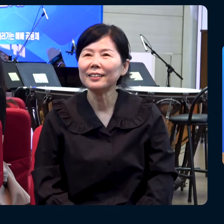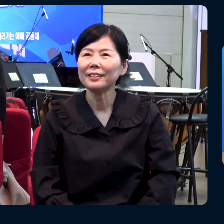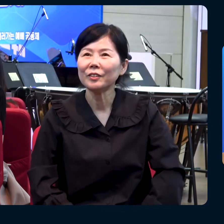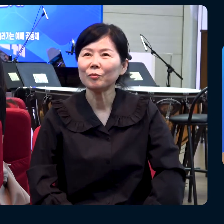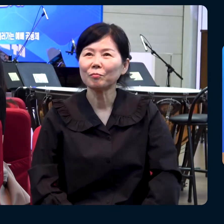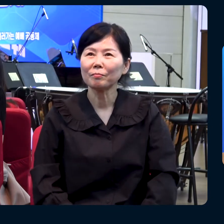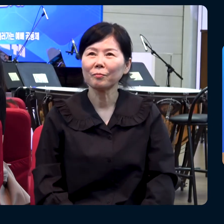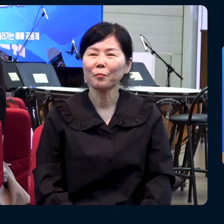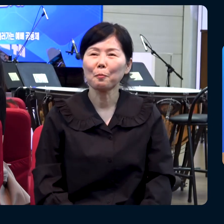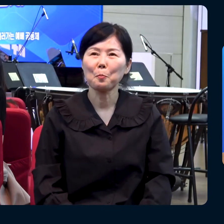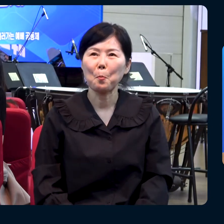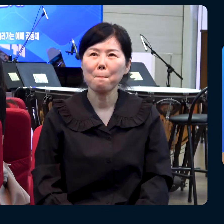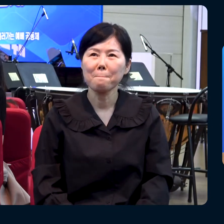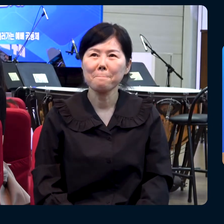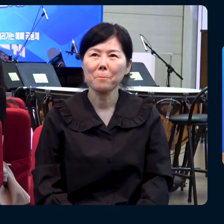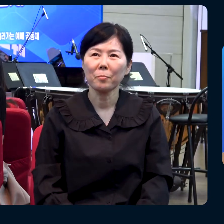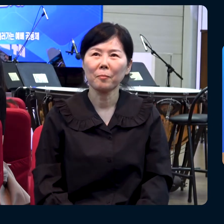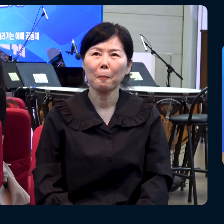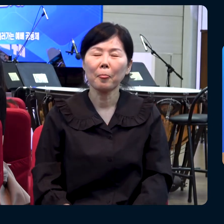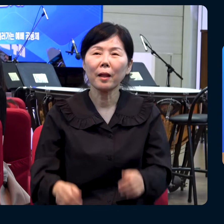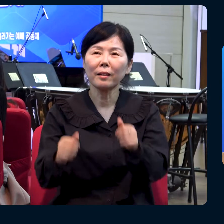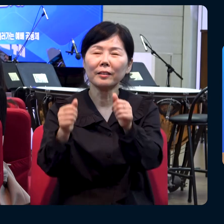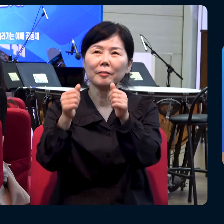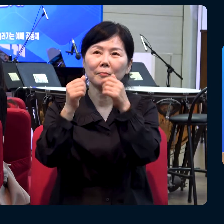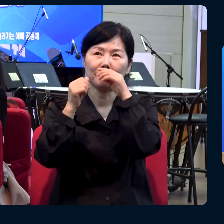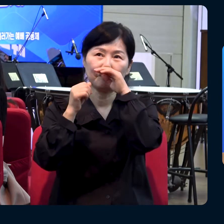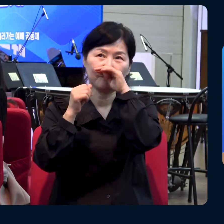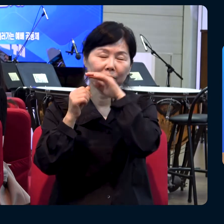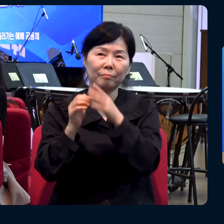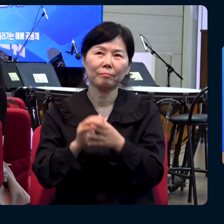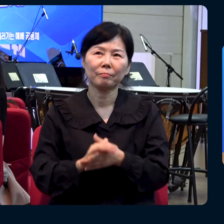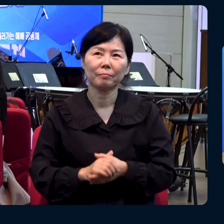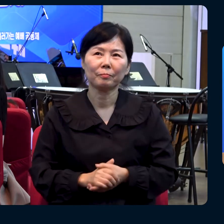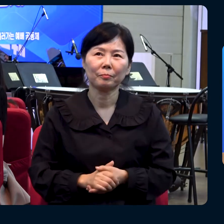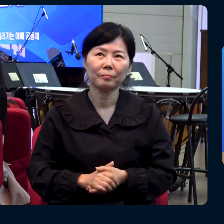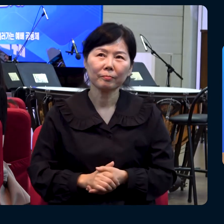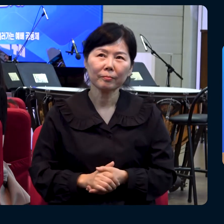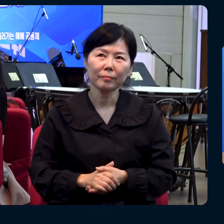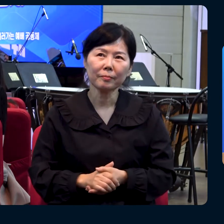그럼 제가 목사님만 든 게 아니라 수많은 남자들이 들었거든요.